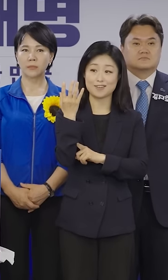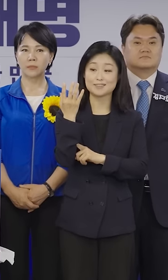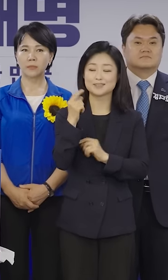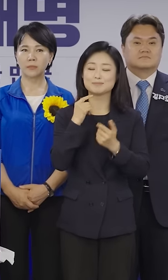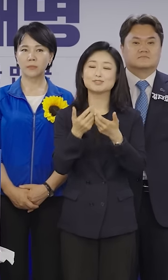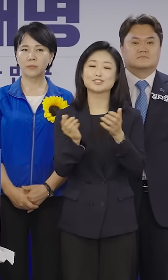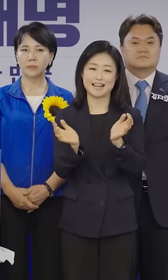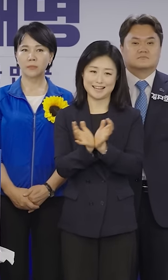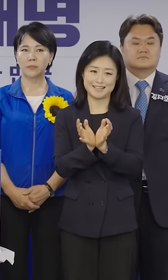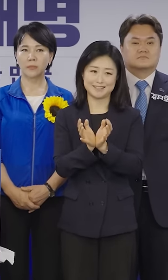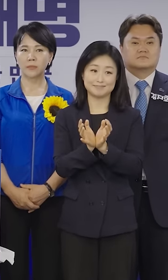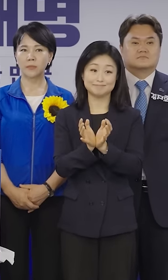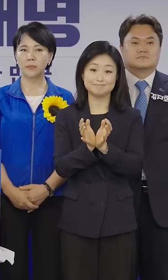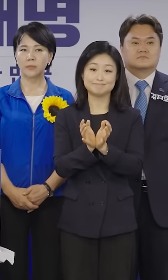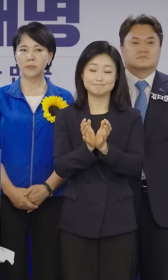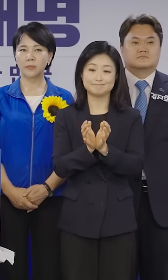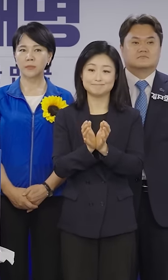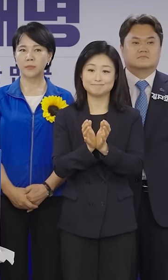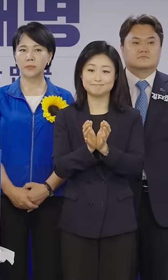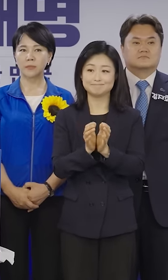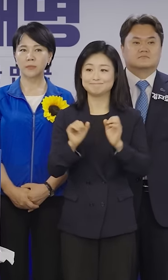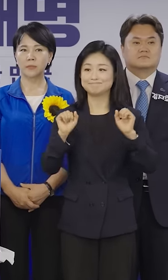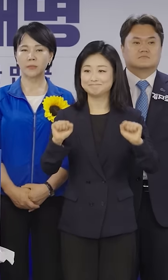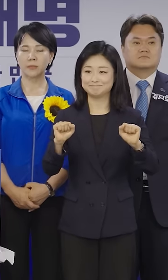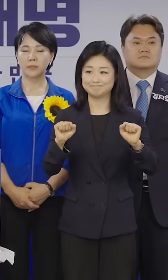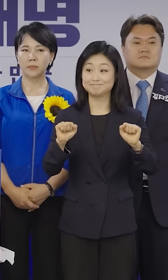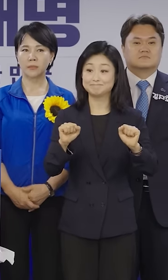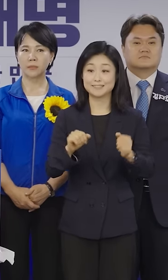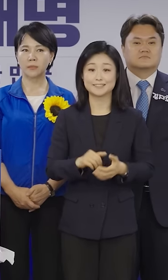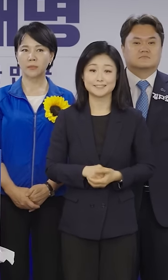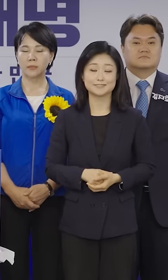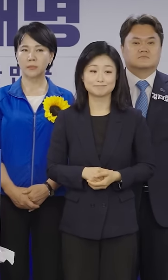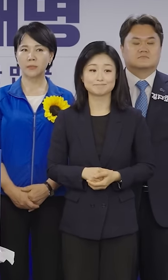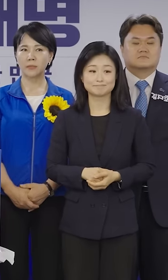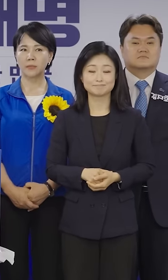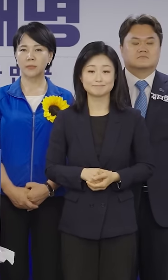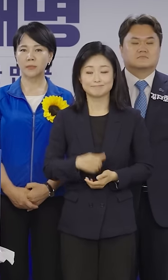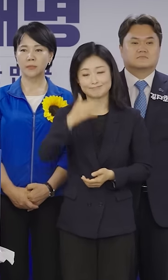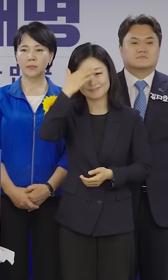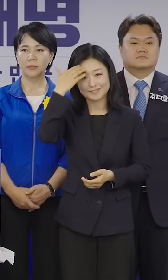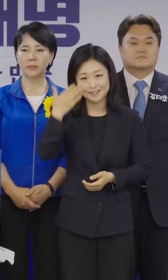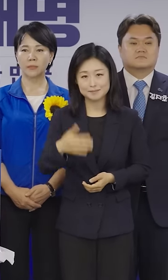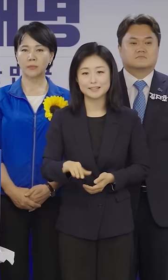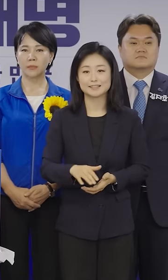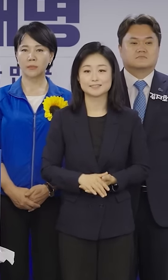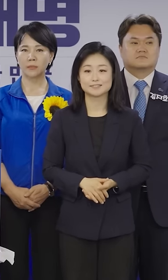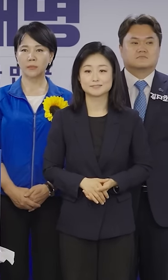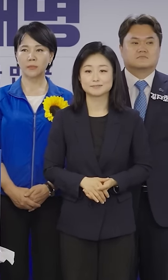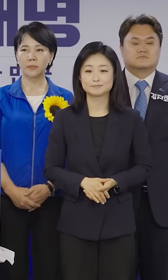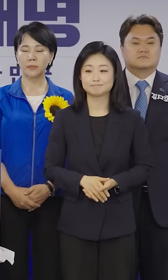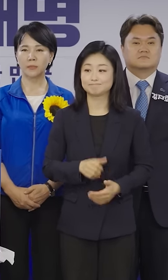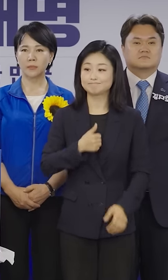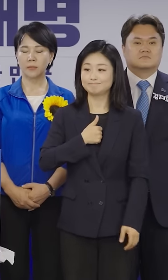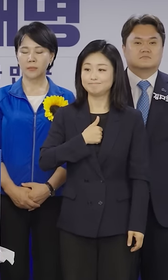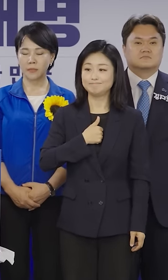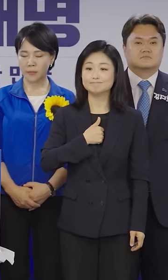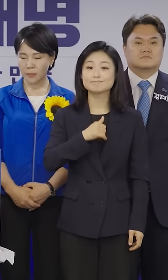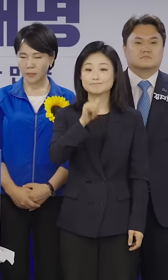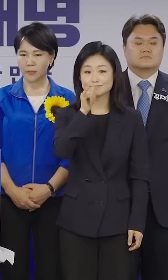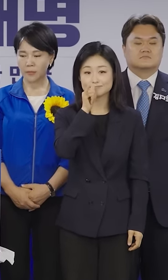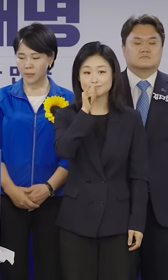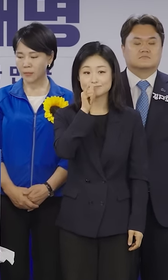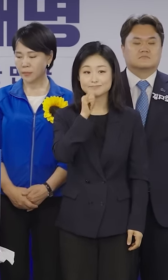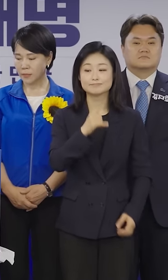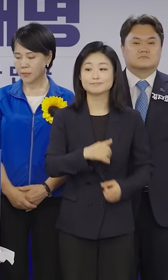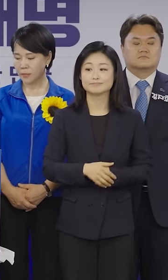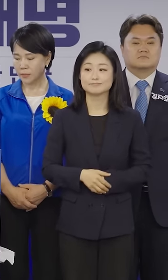민주당으로 우리가 성과를 냈다는 점은 다행스럽게 자부심 느끼는